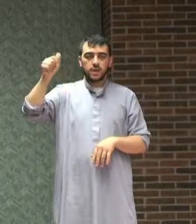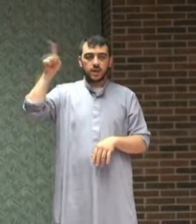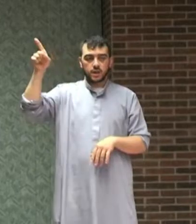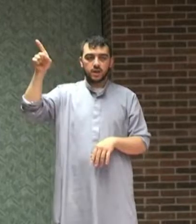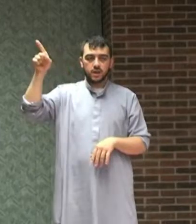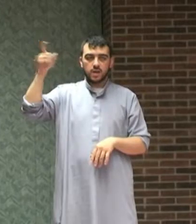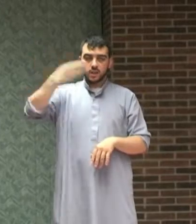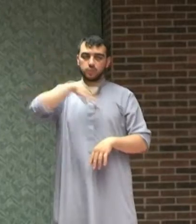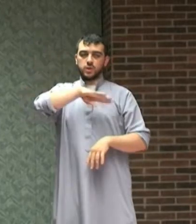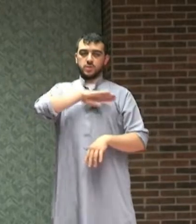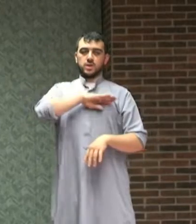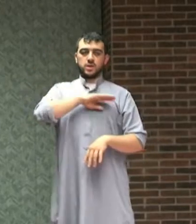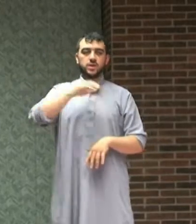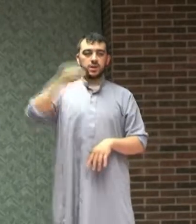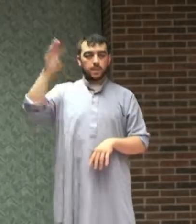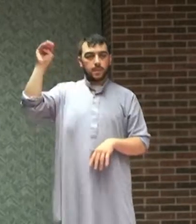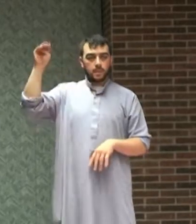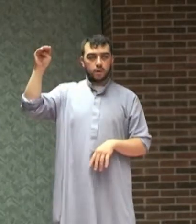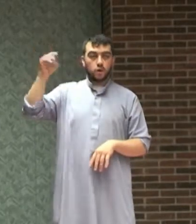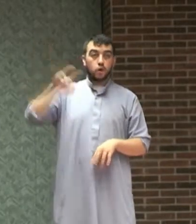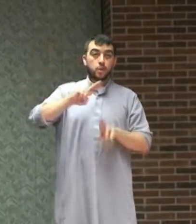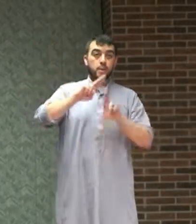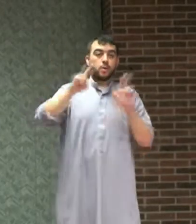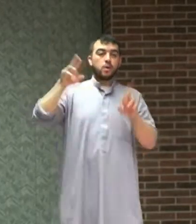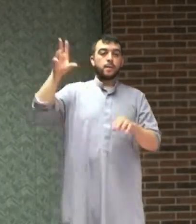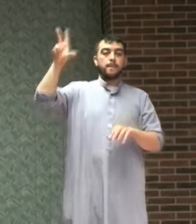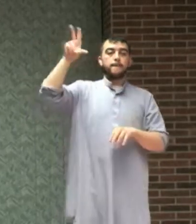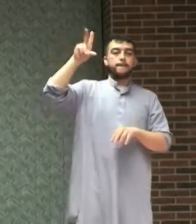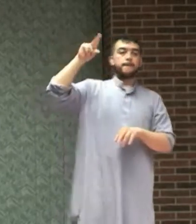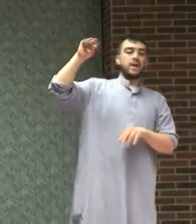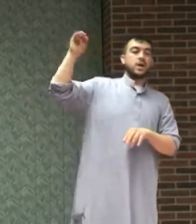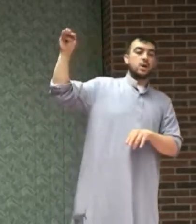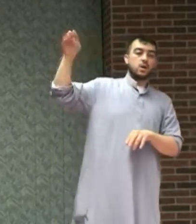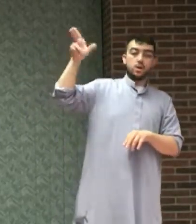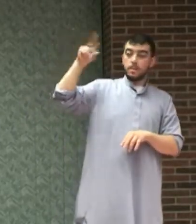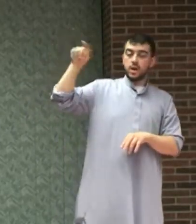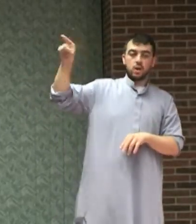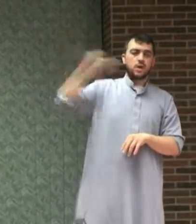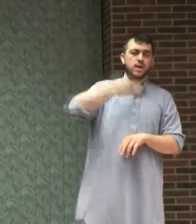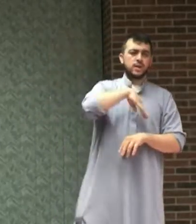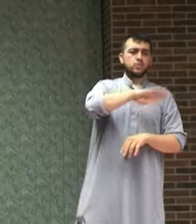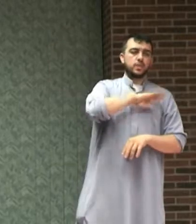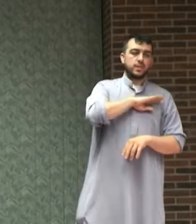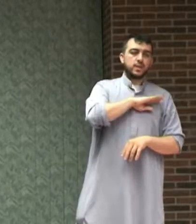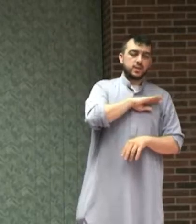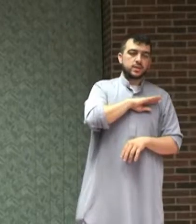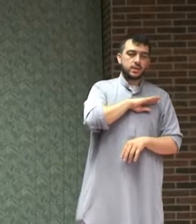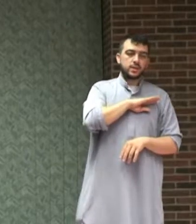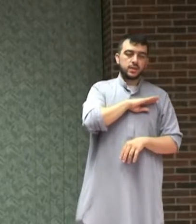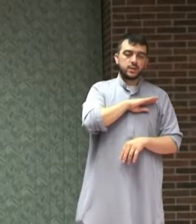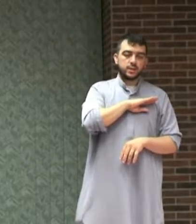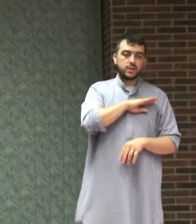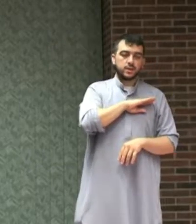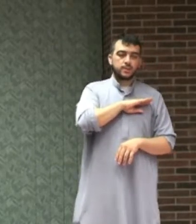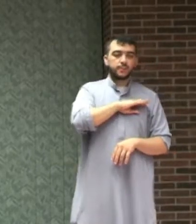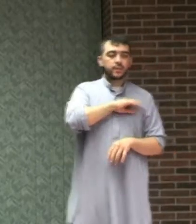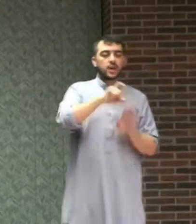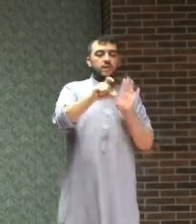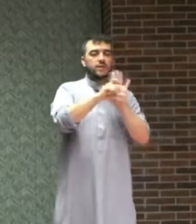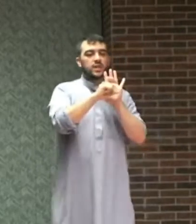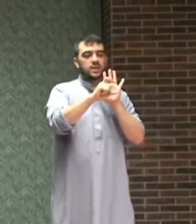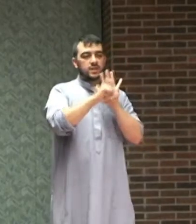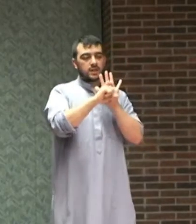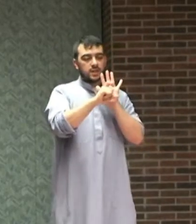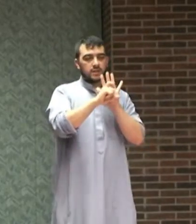place exceptionnelle. Vous savez déjà que les parents, de manière générale, ont une place exceptionnelle. Et